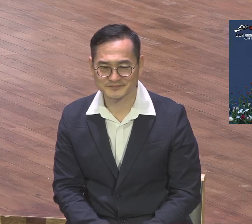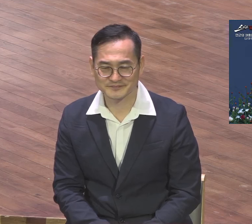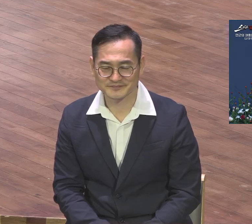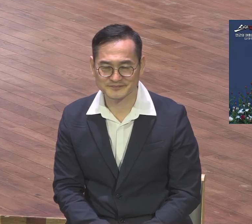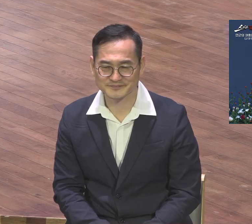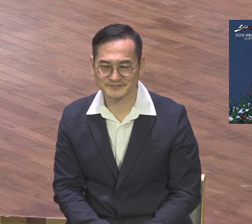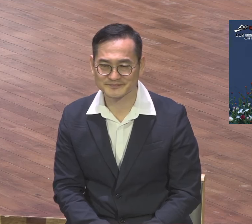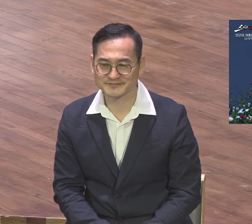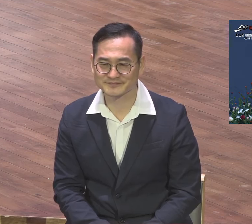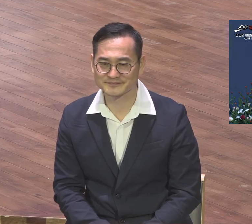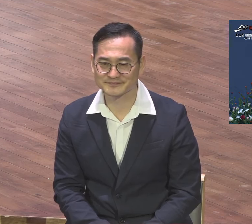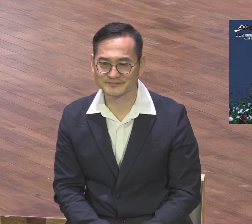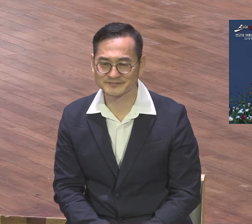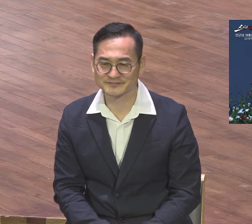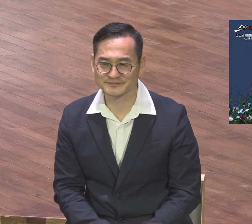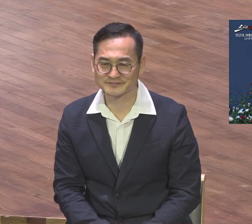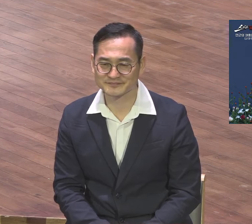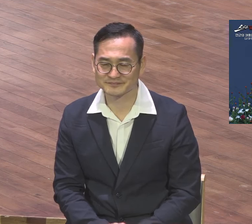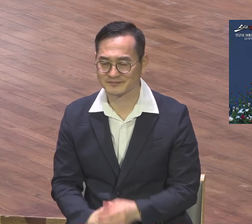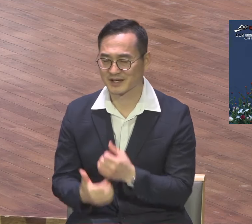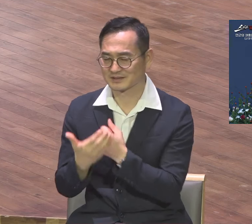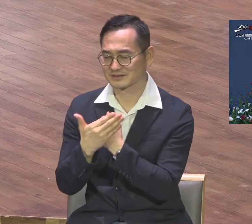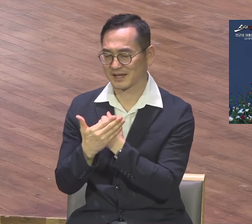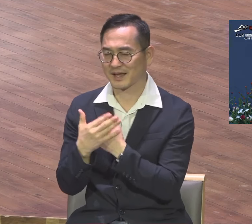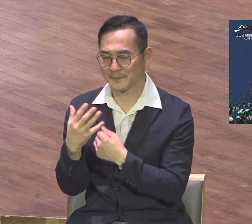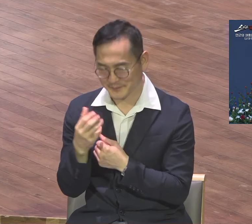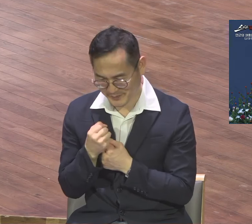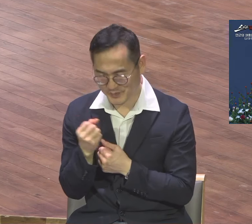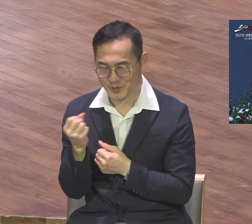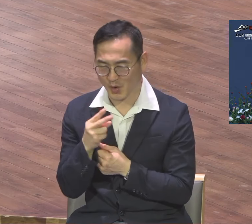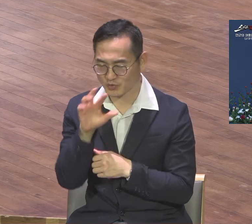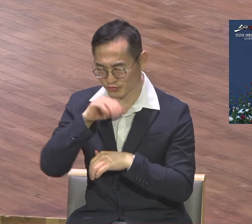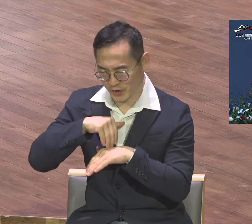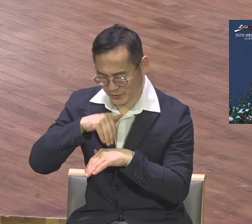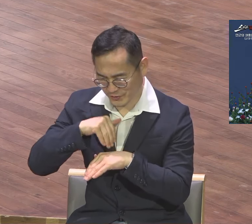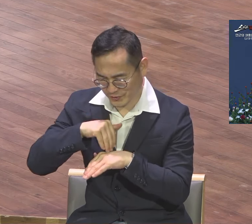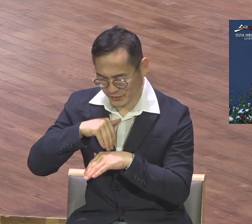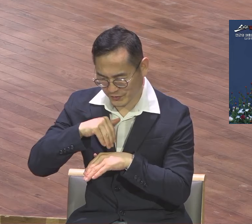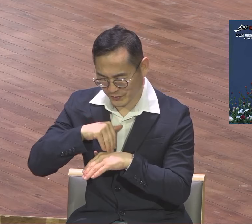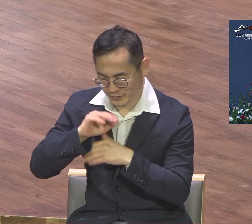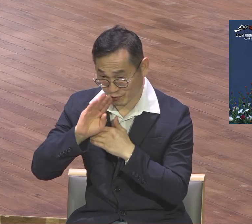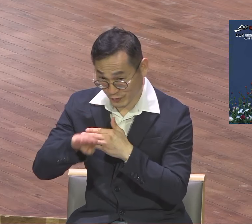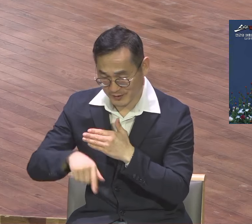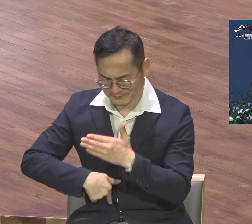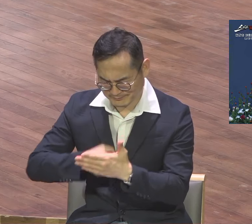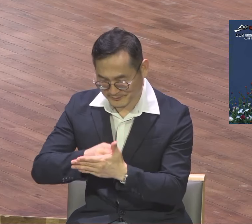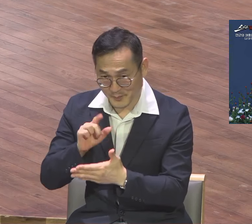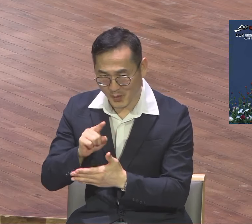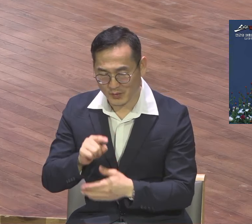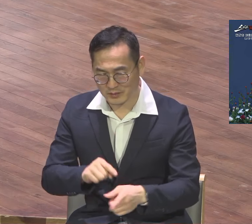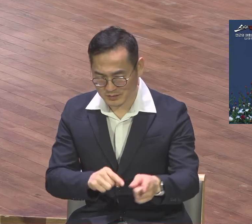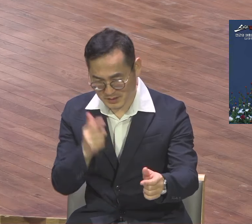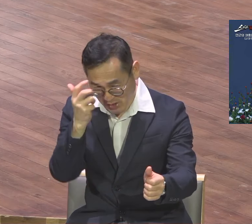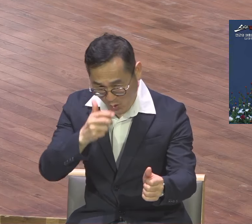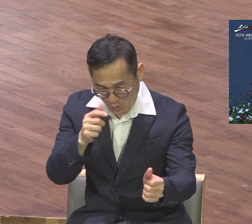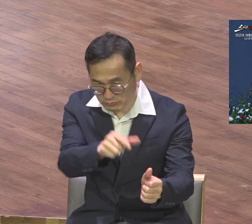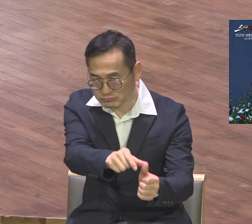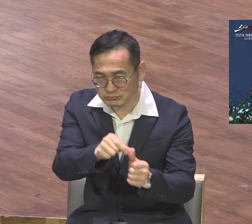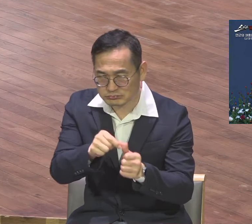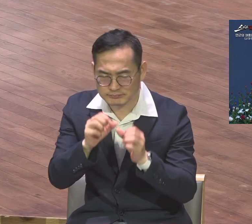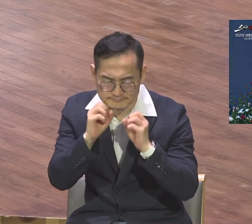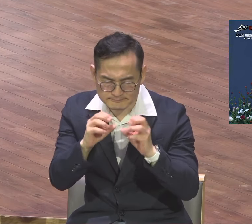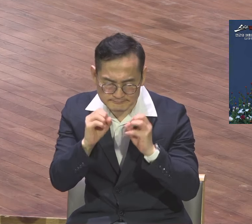신앙생활 하면서 은혜 받으면서 훈련 받으면서 가져야 될 결단이 뭐냐? 한 영혼이라도 단념하면 안 돼.